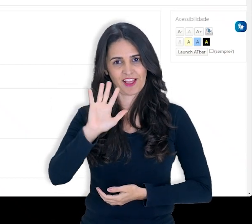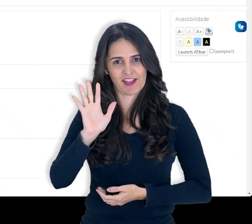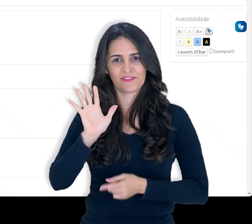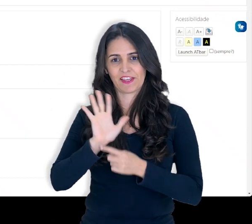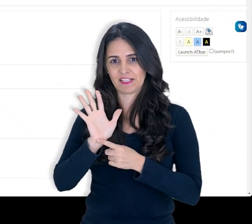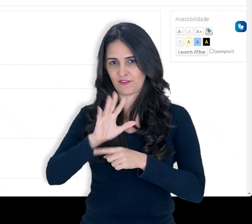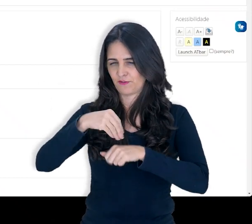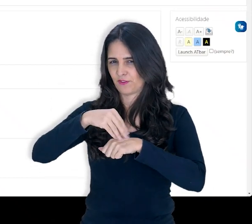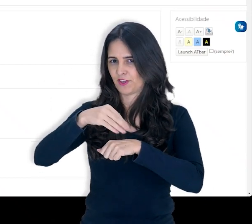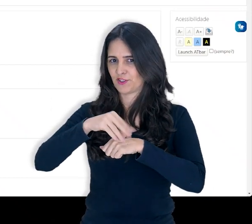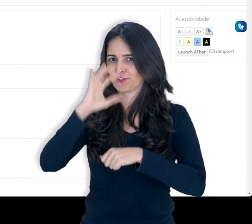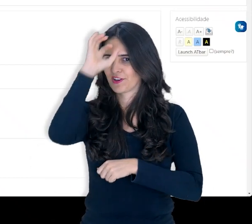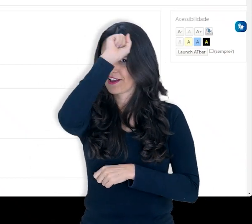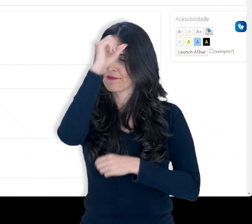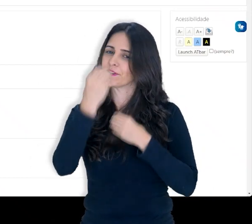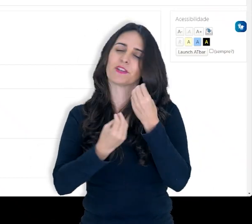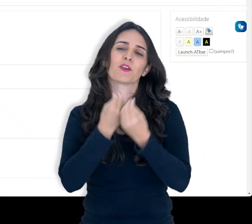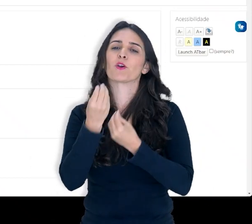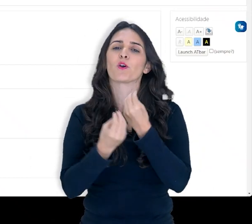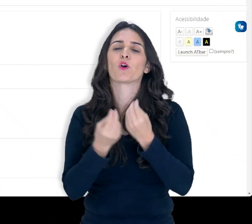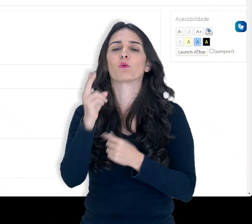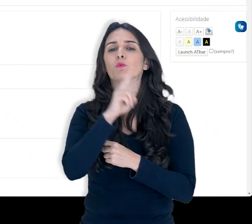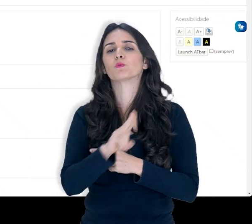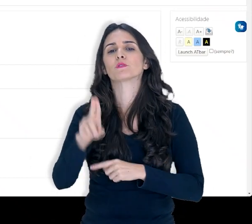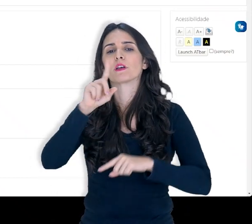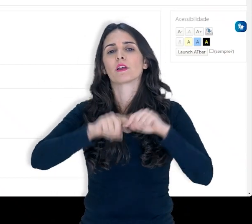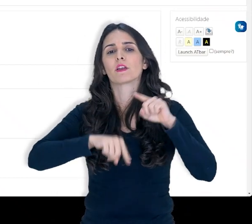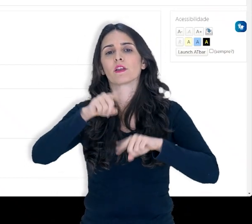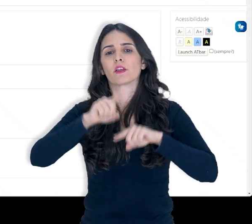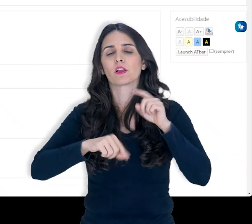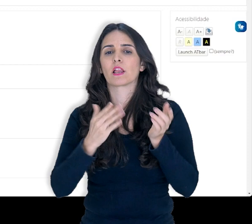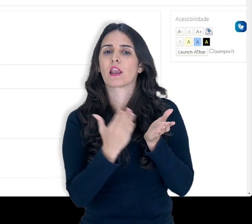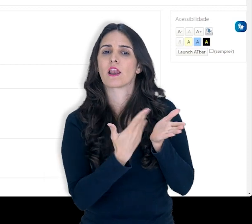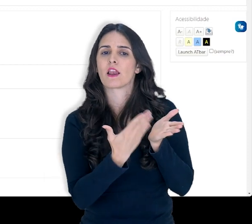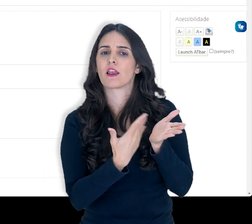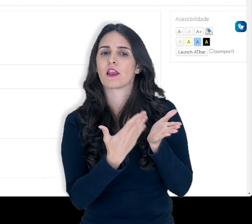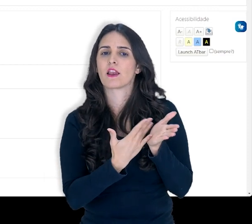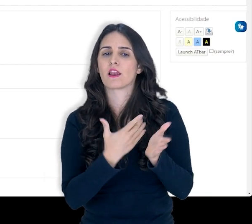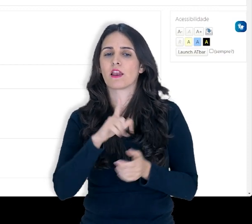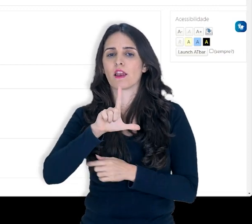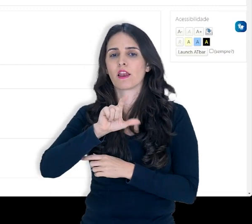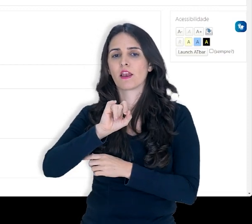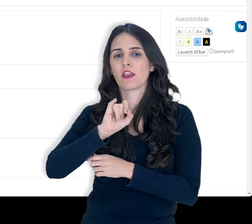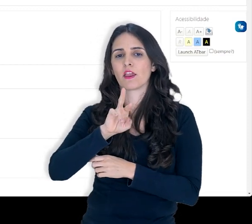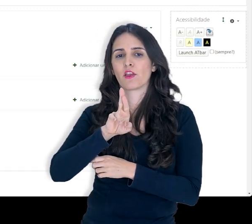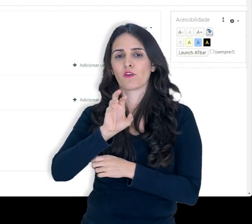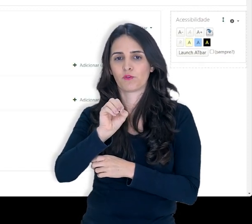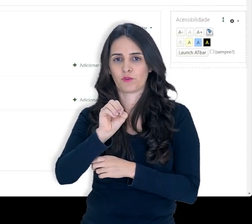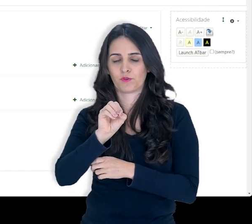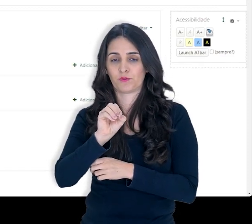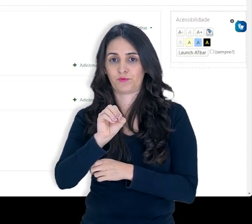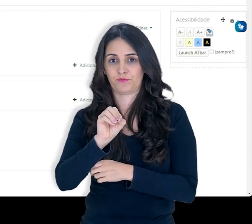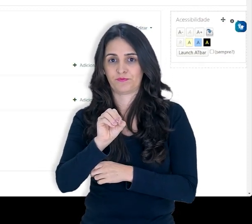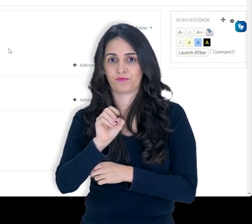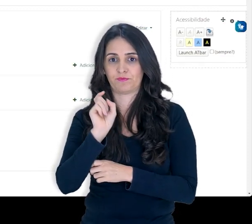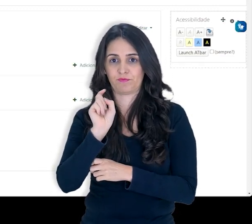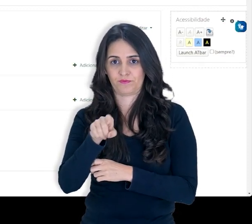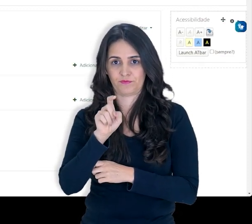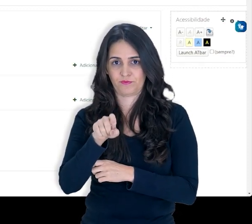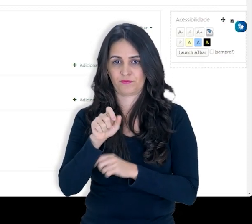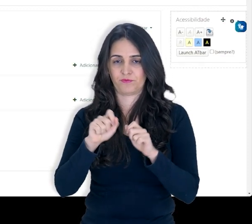Olá neste tutorial Vamos aprender a utilizar o recurso livro para isso vamos ativar edição